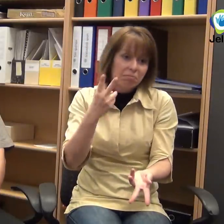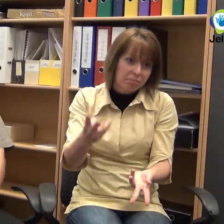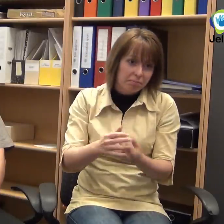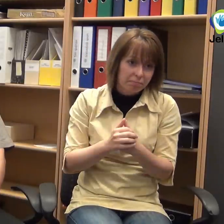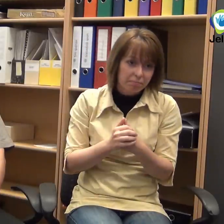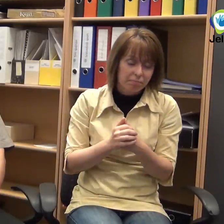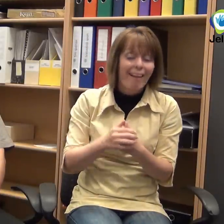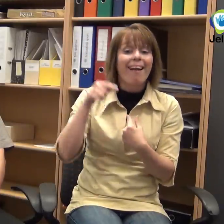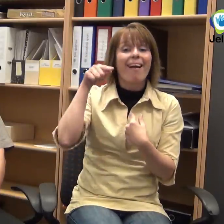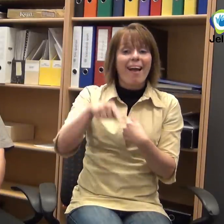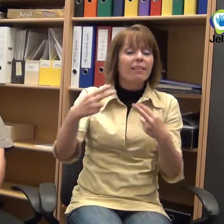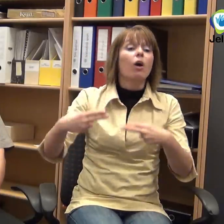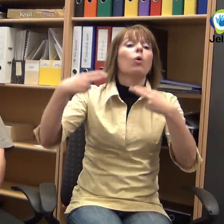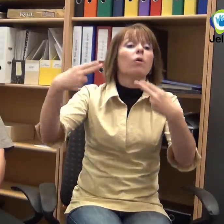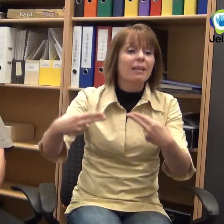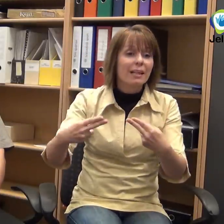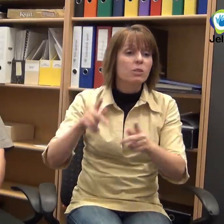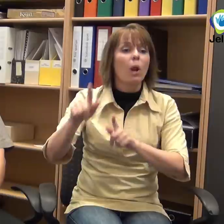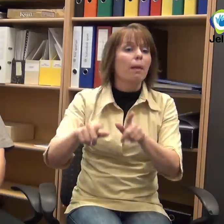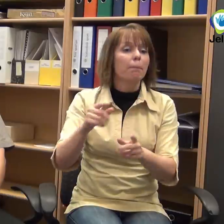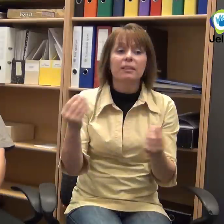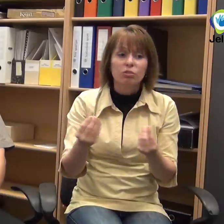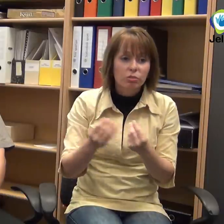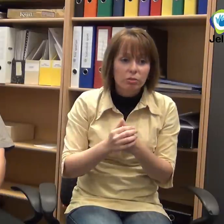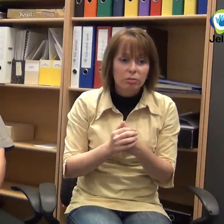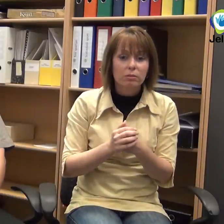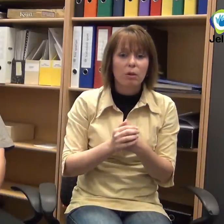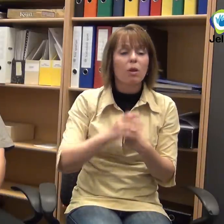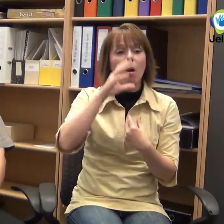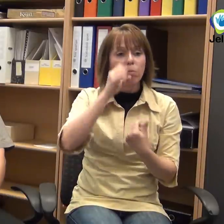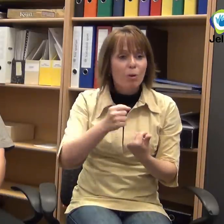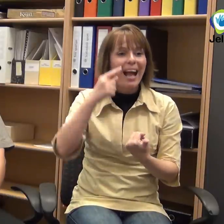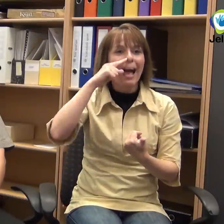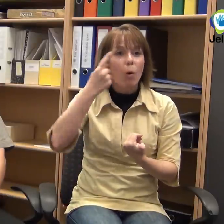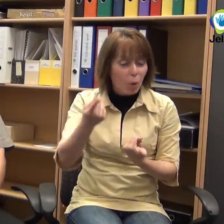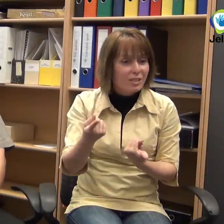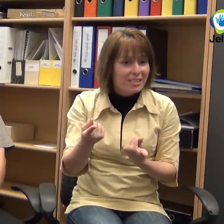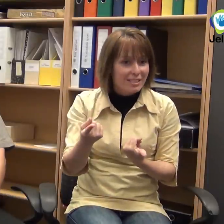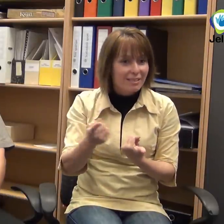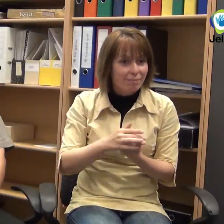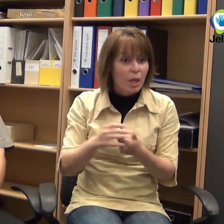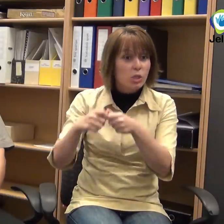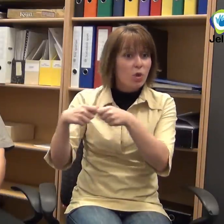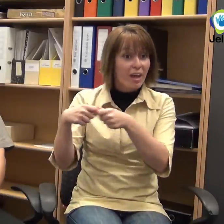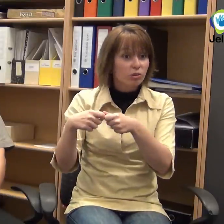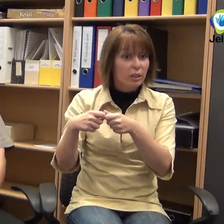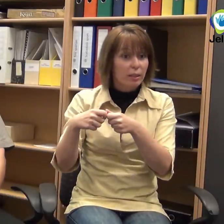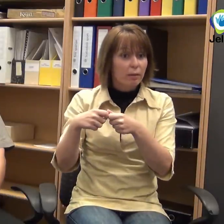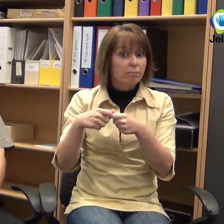Ennek a következő lépése az volt, hogy a bulgár és az orosz